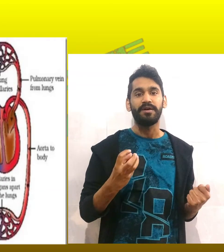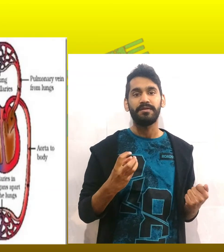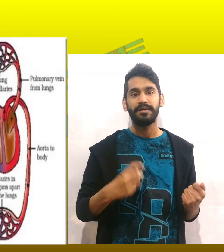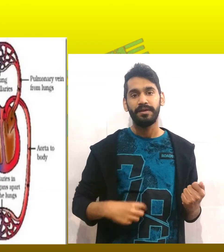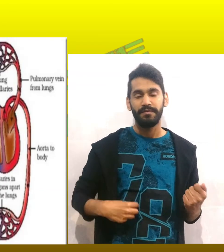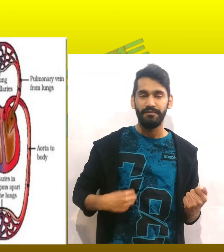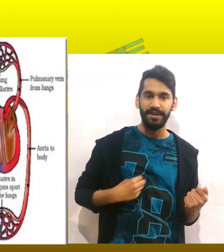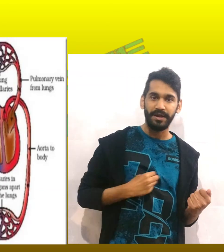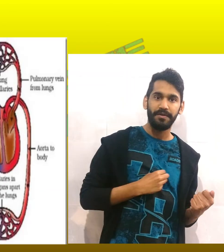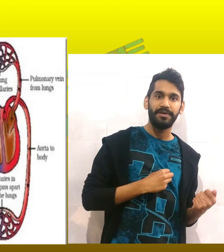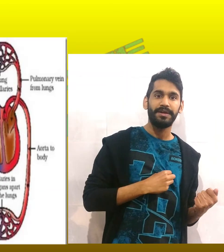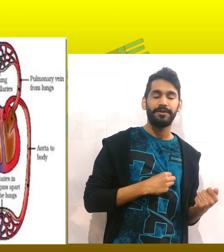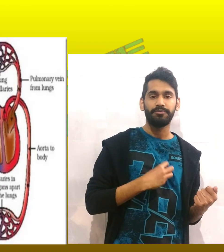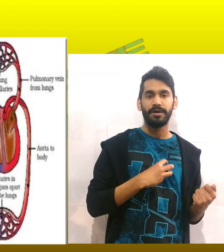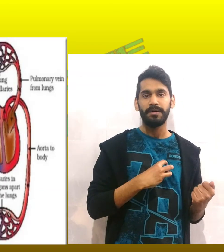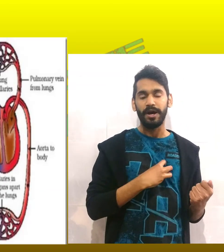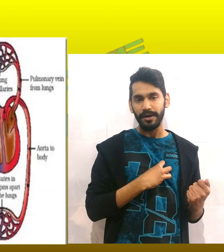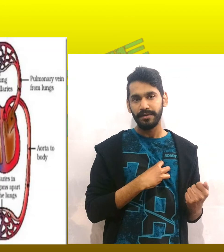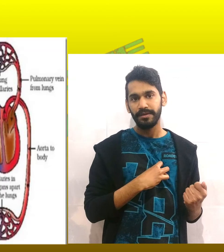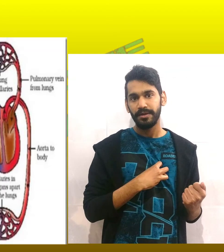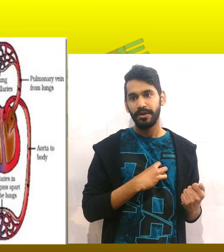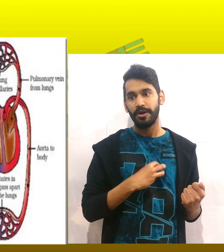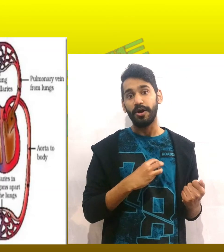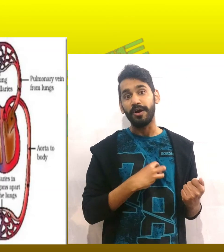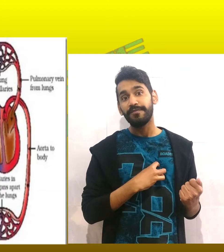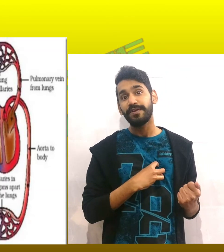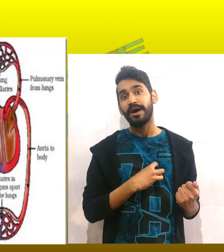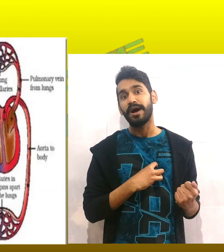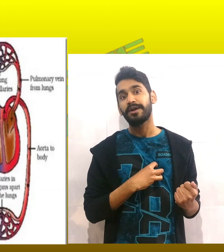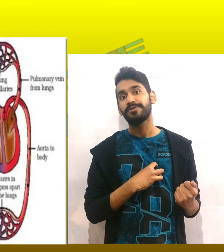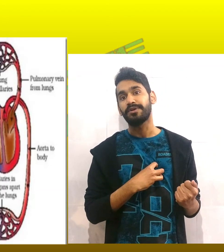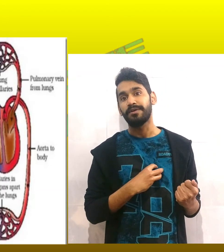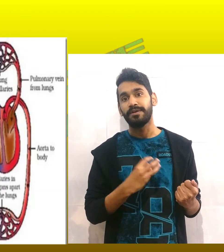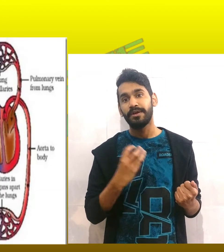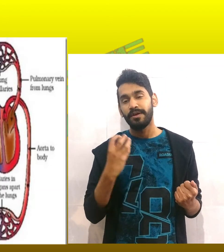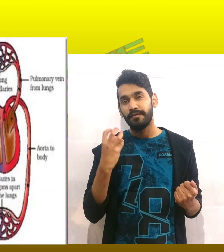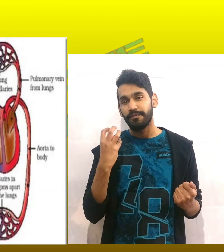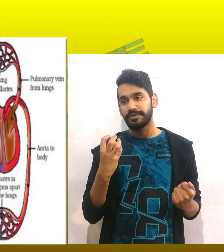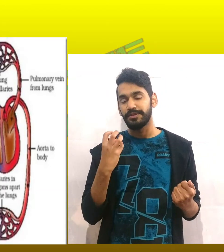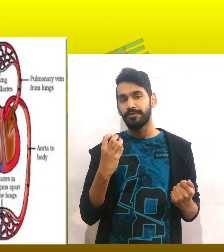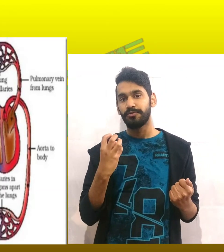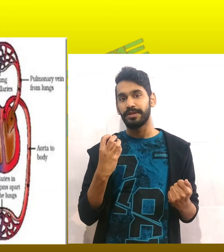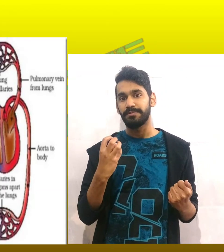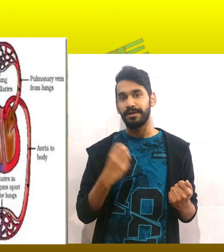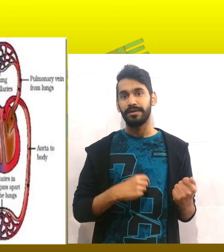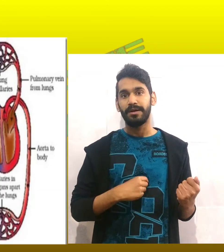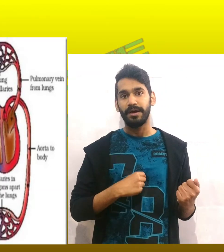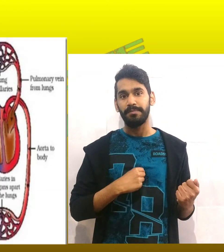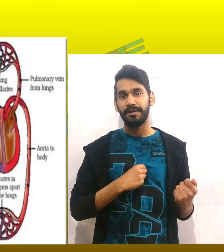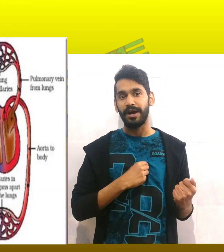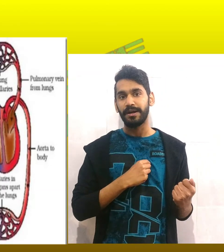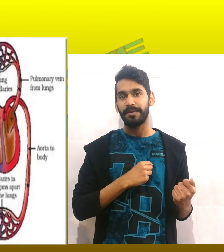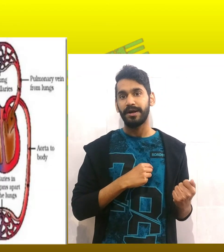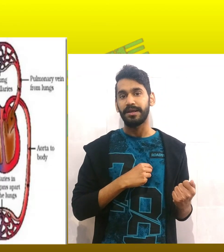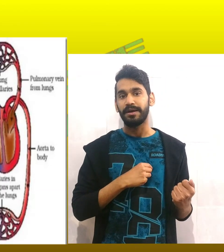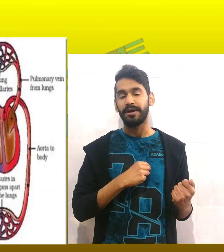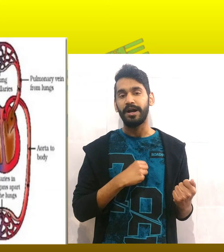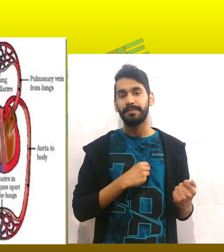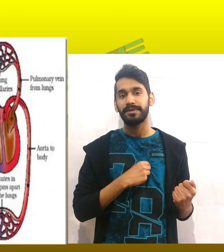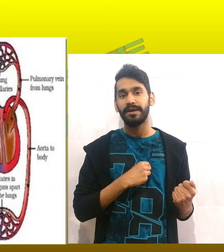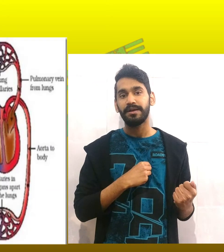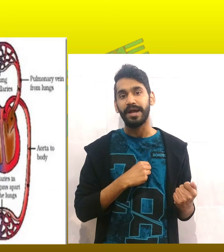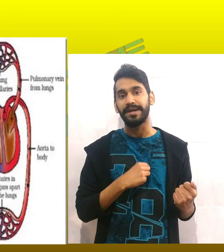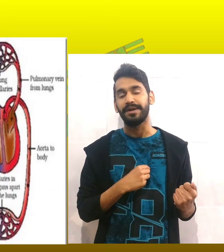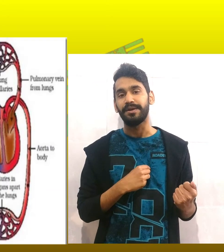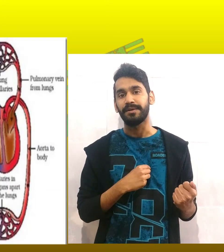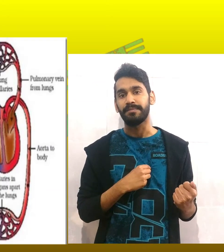वेना कावा। वेना कावा विल टेक इट टू द हार्ट, और फिर हार्ट जो है वो CO2 रिच ब्लड अब ये हार्ट में कहाँ जाएगा?